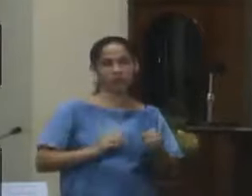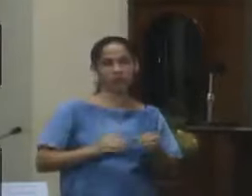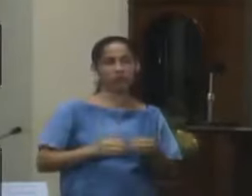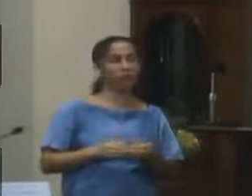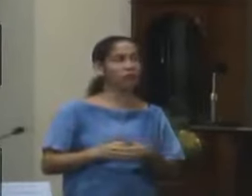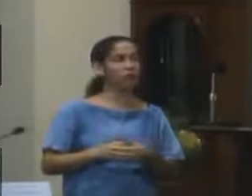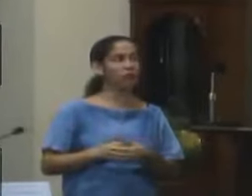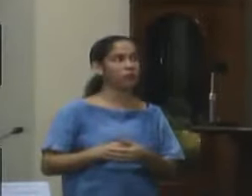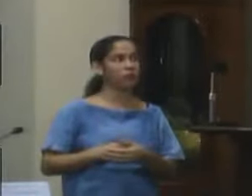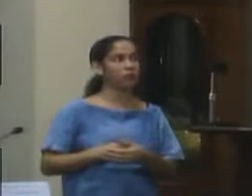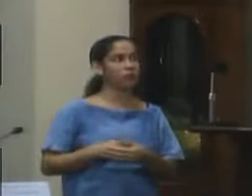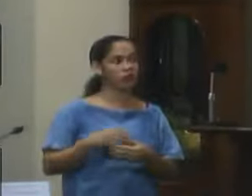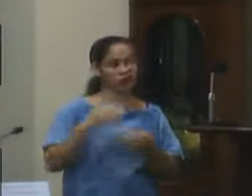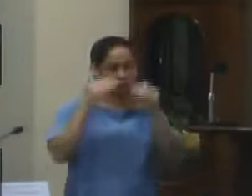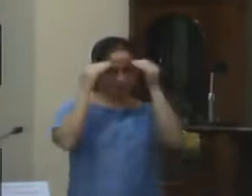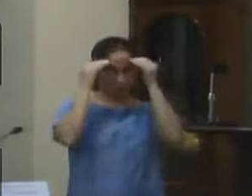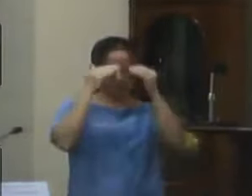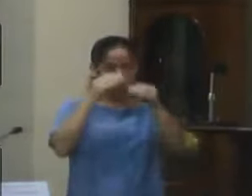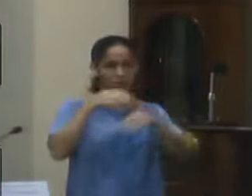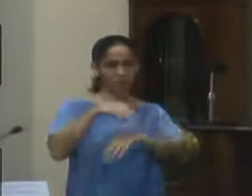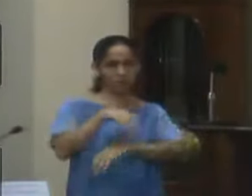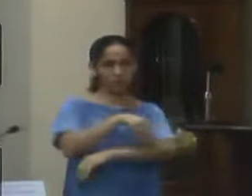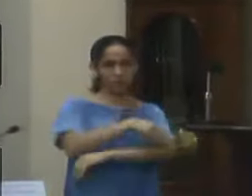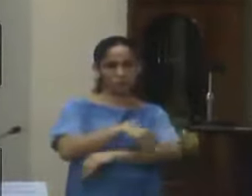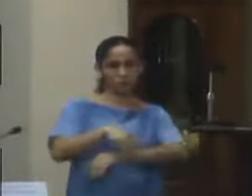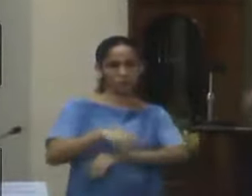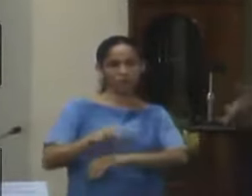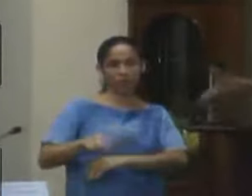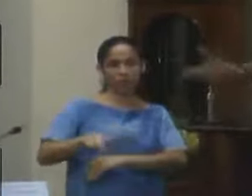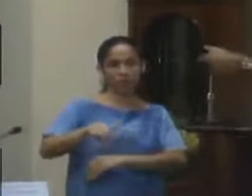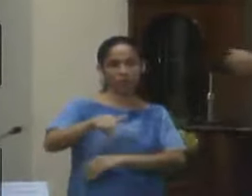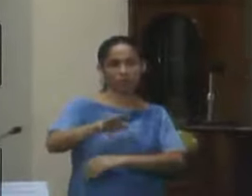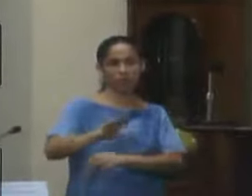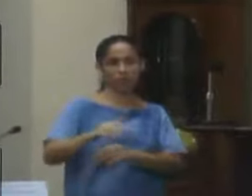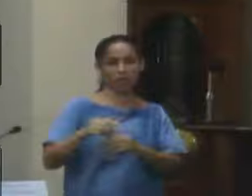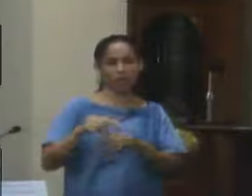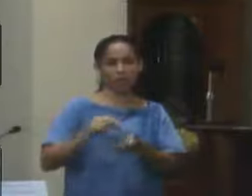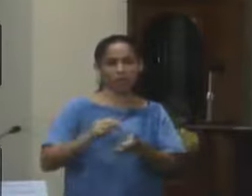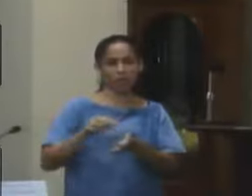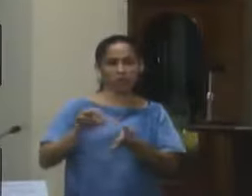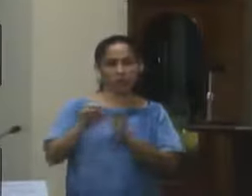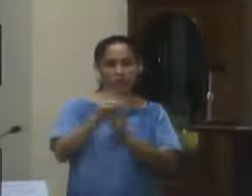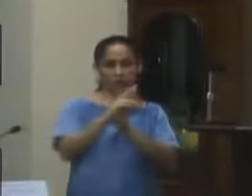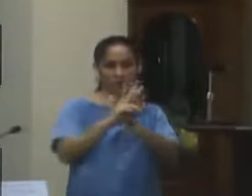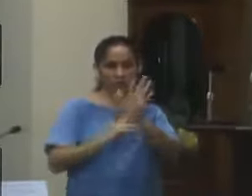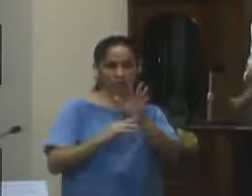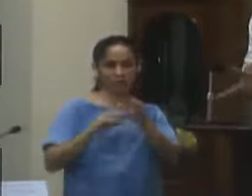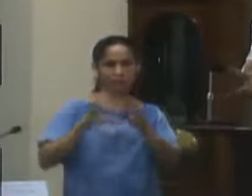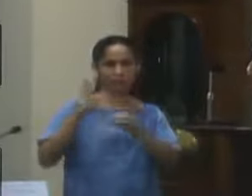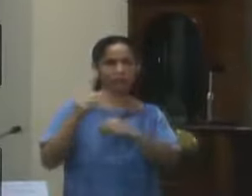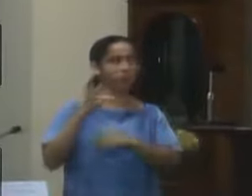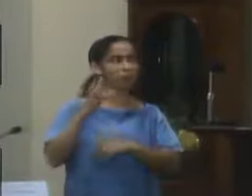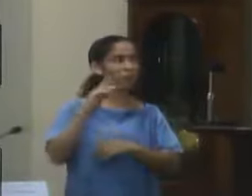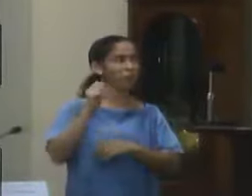enfim, que se respeite o pedestre, que se respeite as normas de trânsito, que se respeite a velocidade de trânsito, que